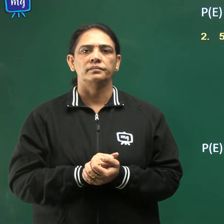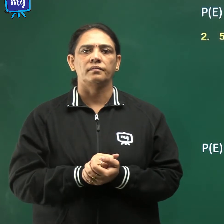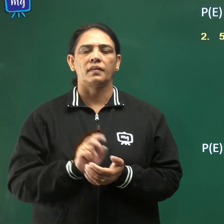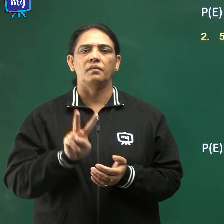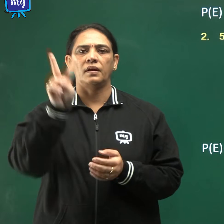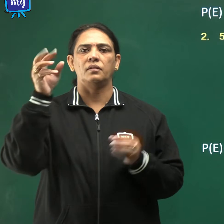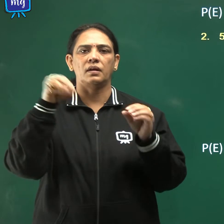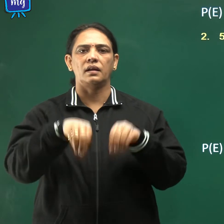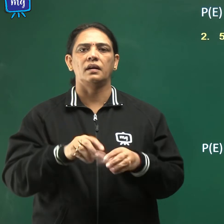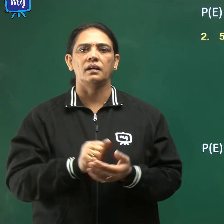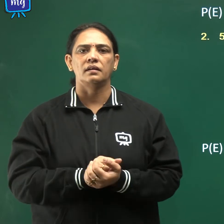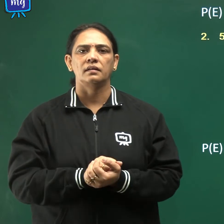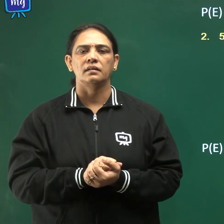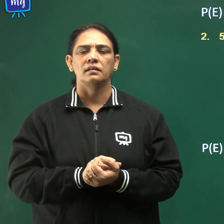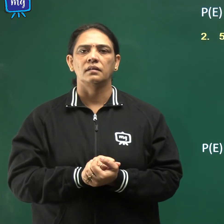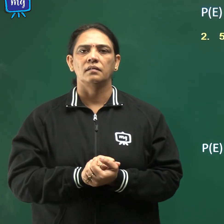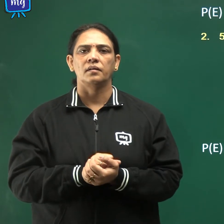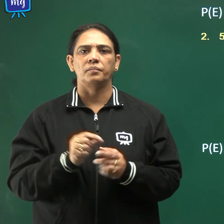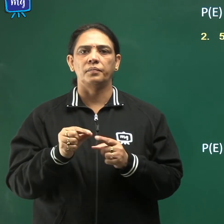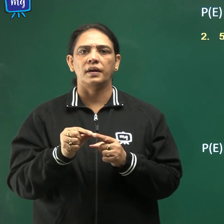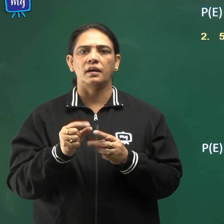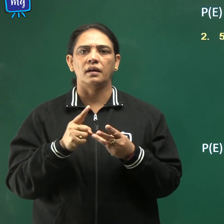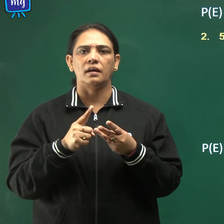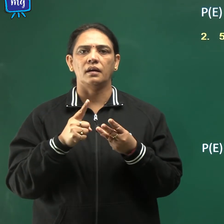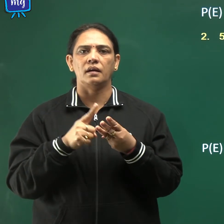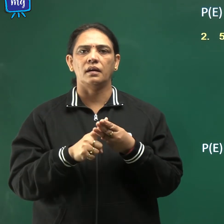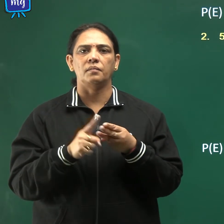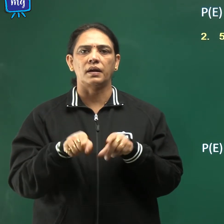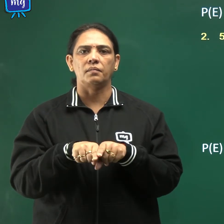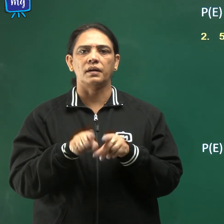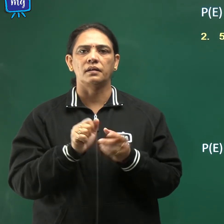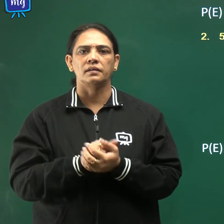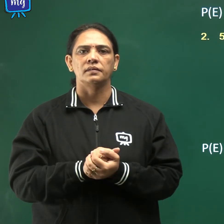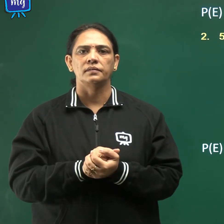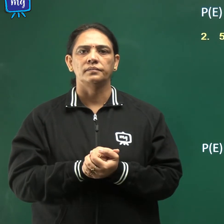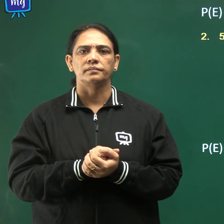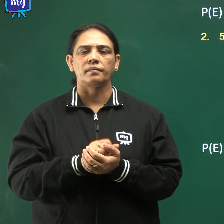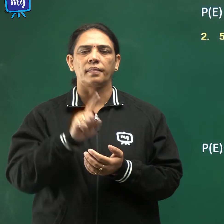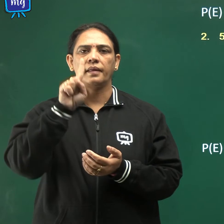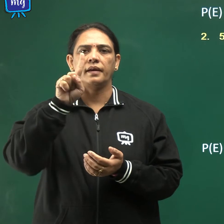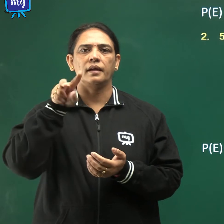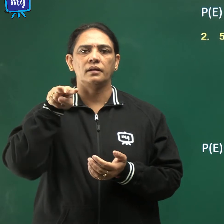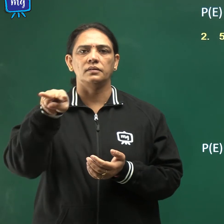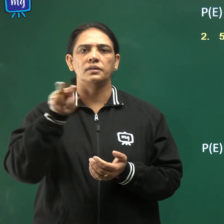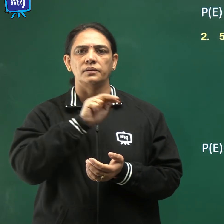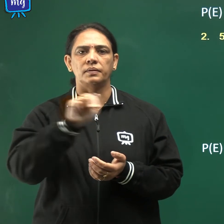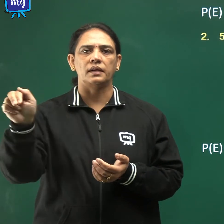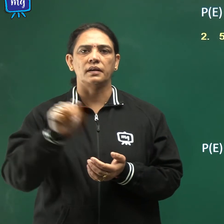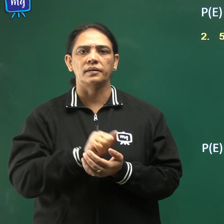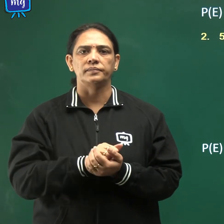टॉर्च बंद रखेंगे कि पेटी बराबर लुट सॉफ्ट ए